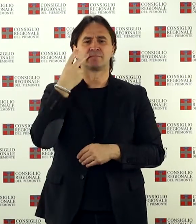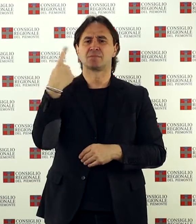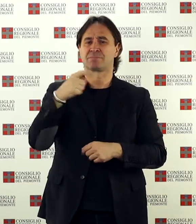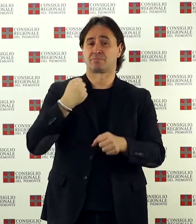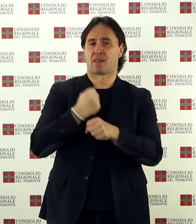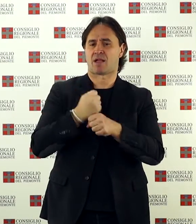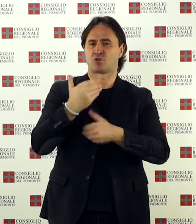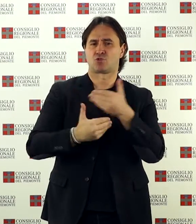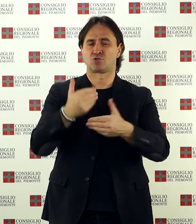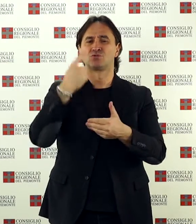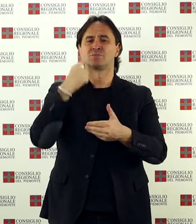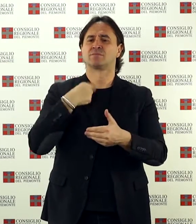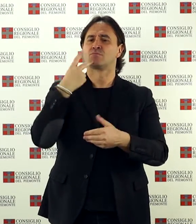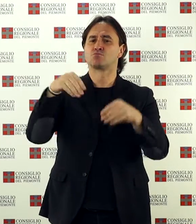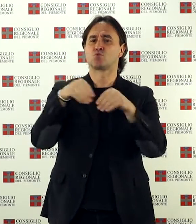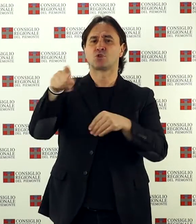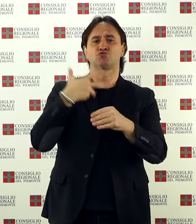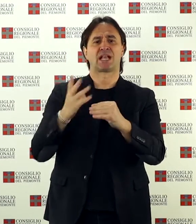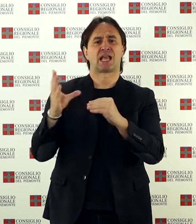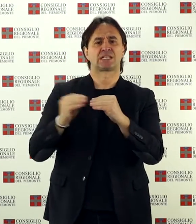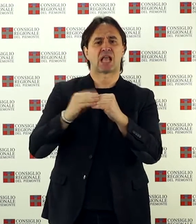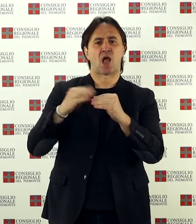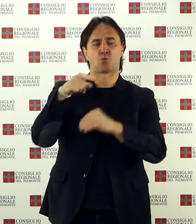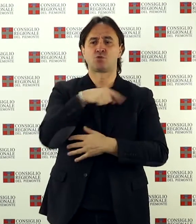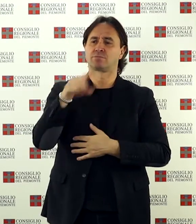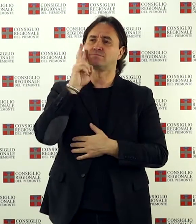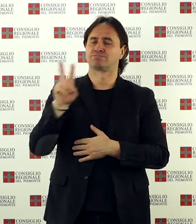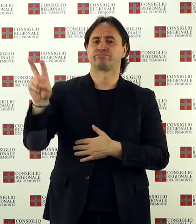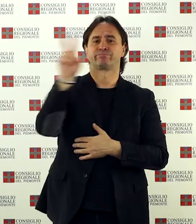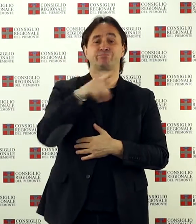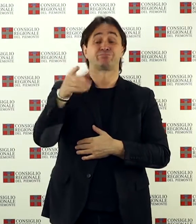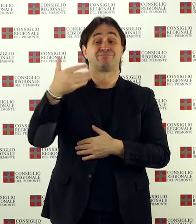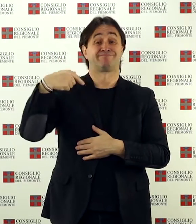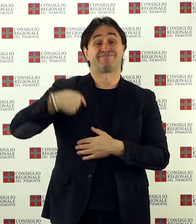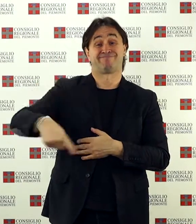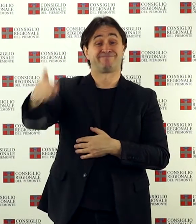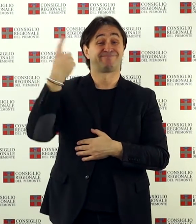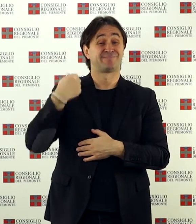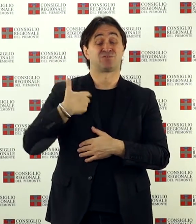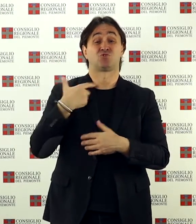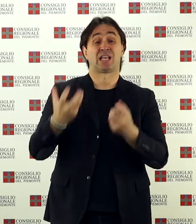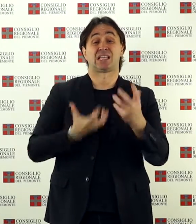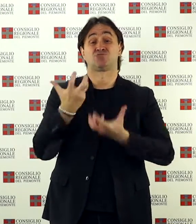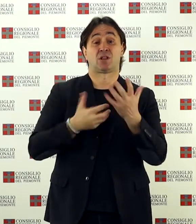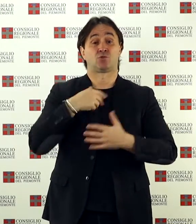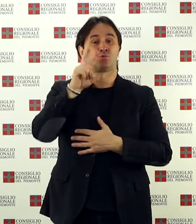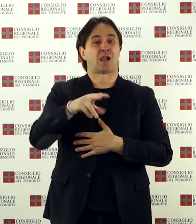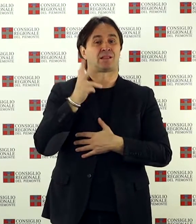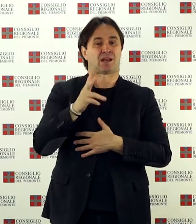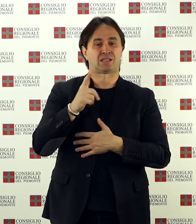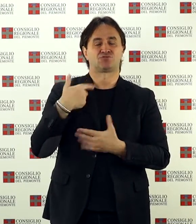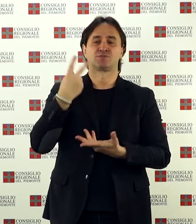stato di avanzamento dei lavori di restauro del museo, che è temporaneamente chiuso dopo l'incendio avvenuto nel 2013.